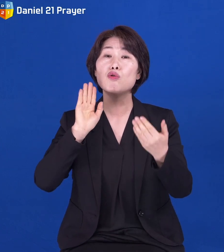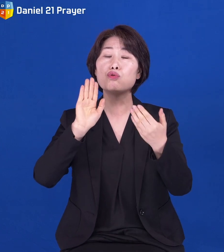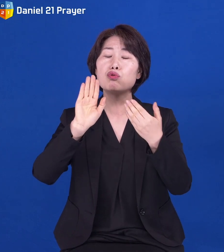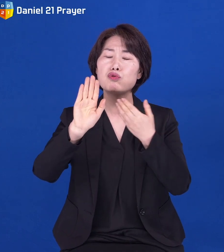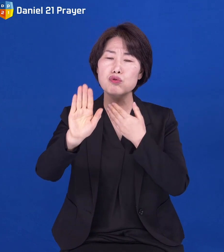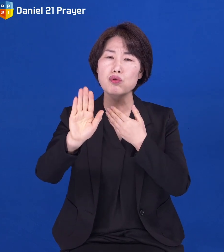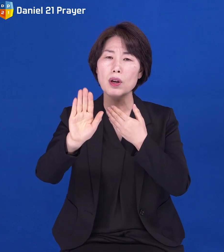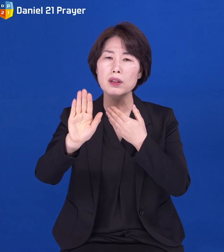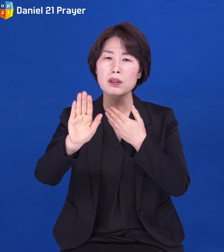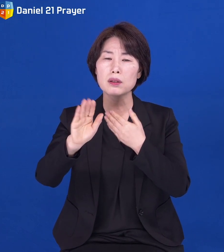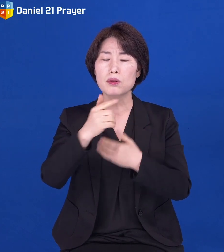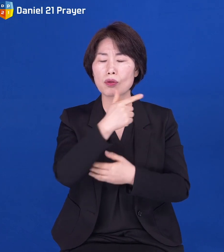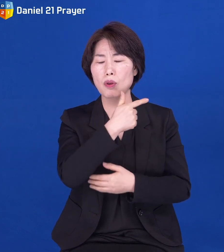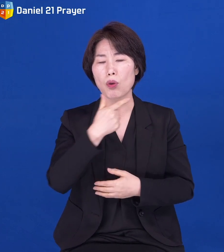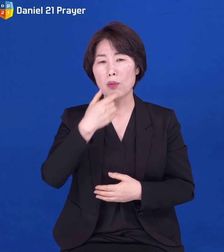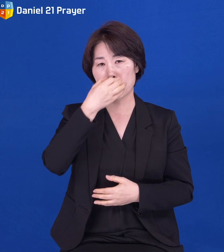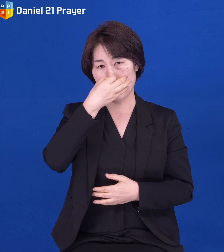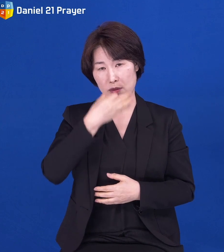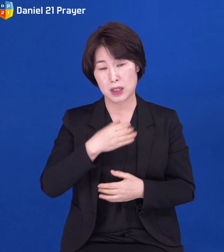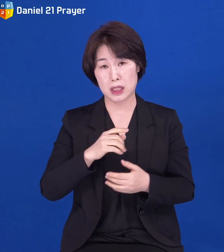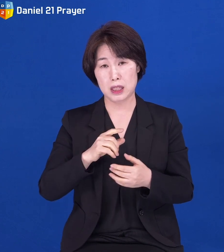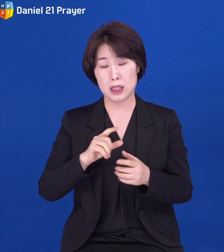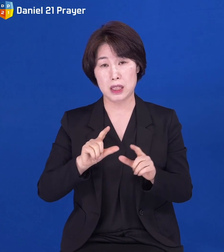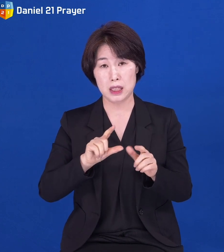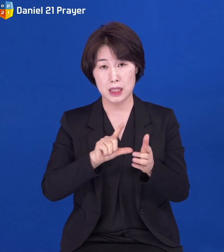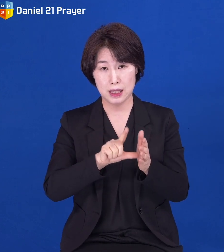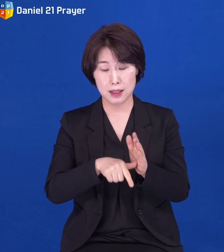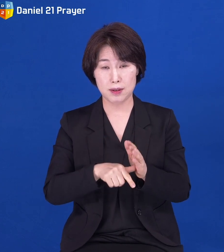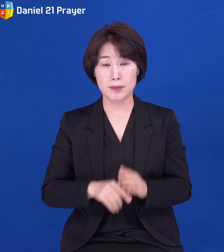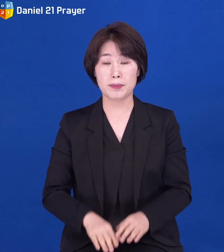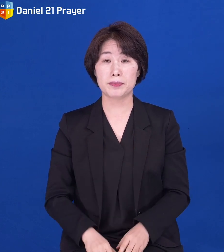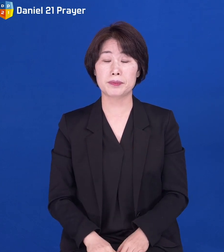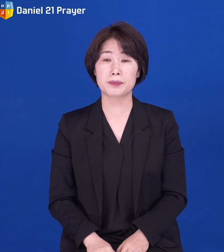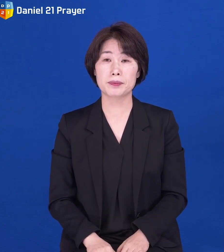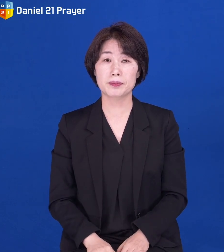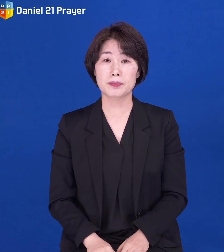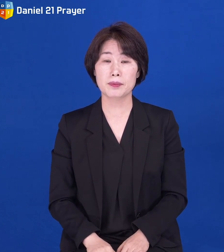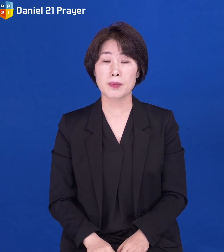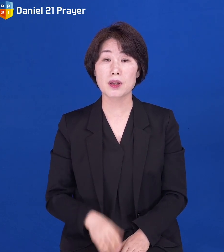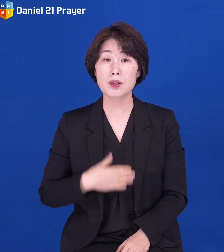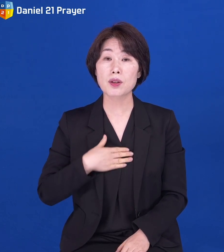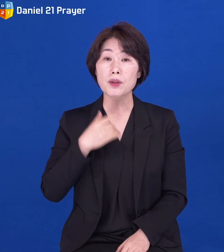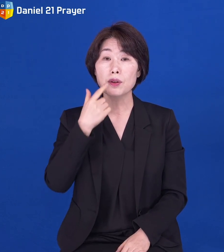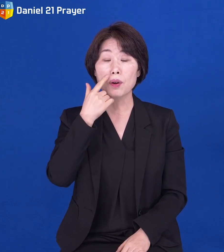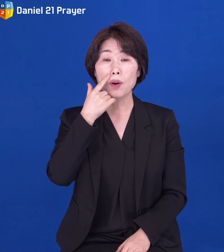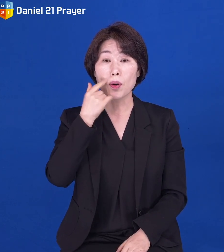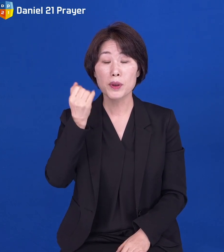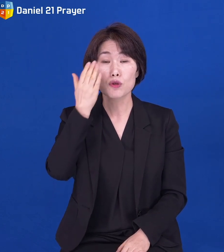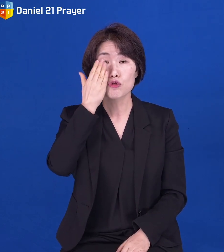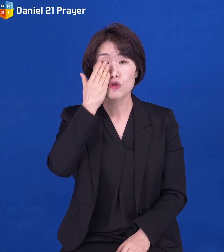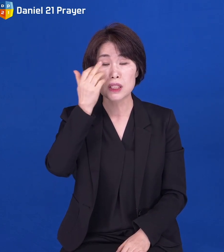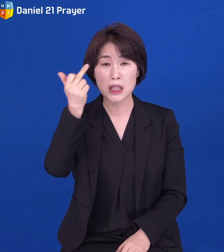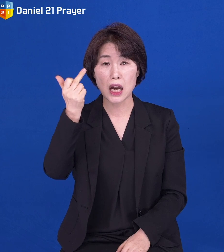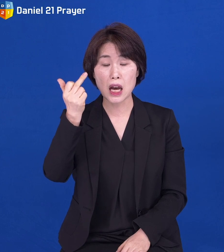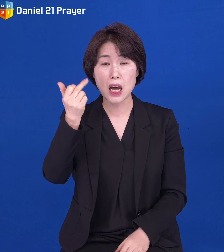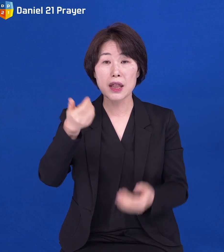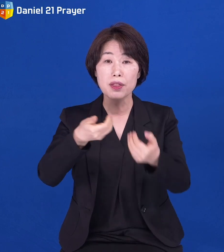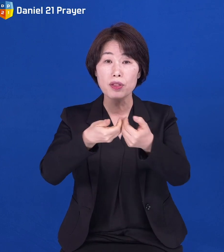최악의 시절이었었던 것 같아요. 근데 정말 신기한 것이 저희 엄마가 울산을 떠나게 된